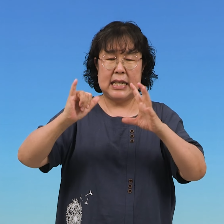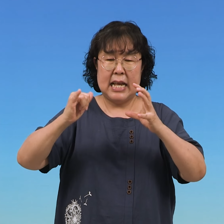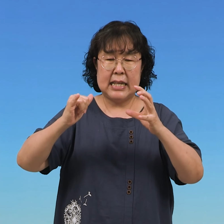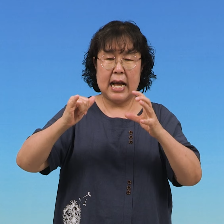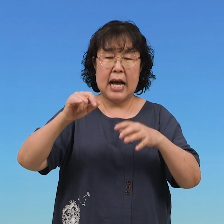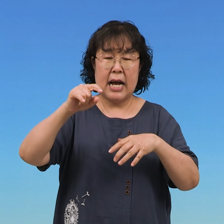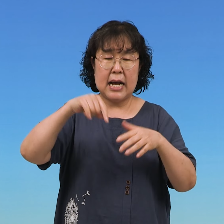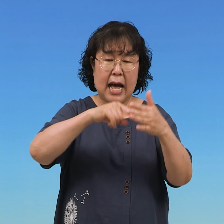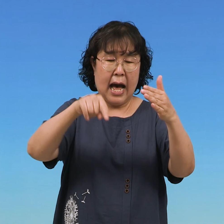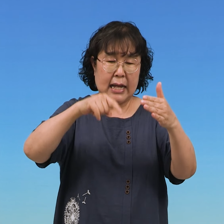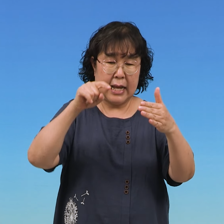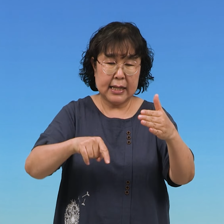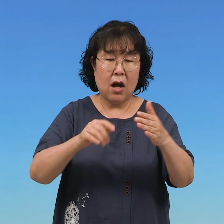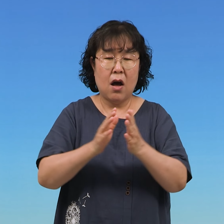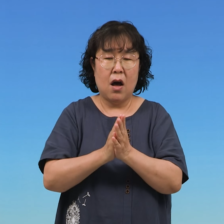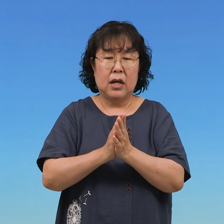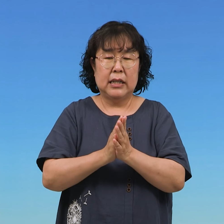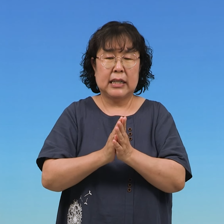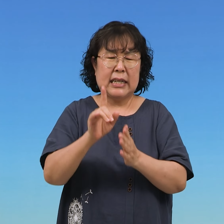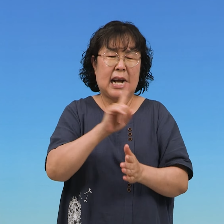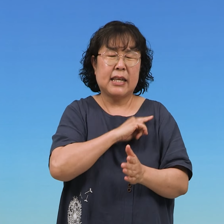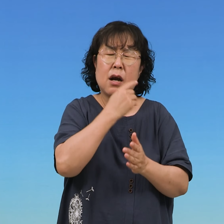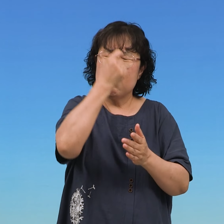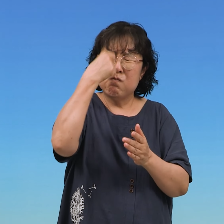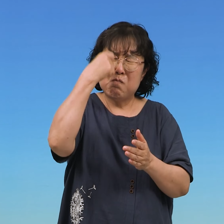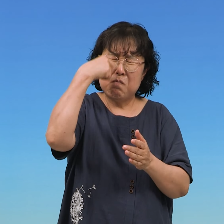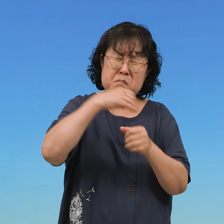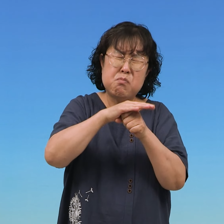제일 불쌍한 애들이 강남 8학군 애들이었어요.